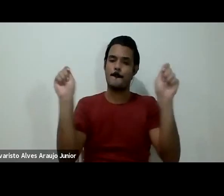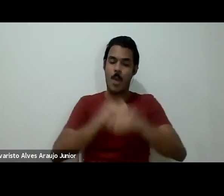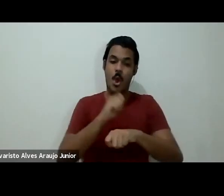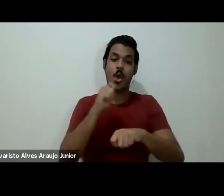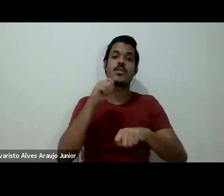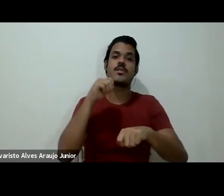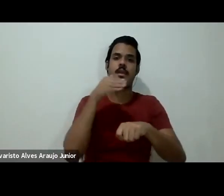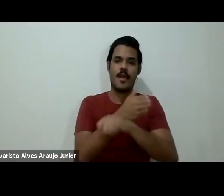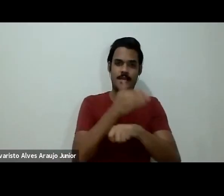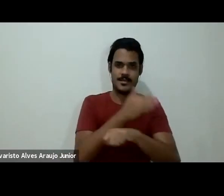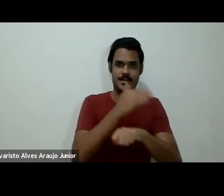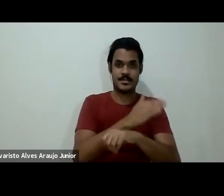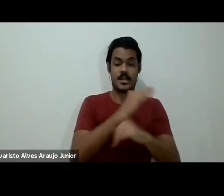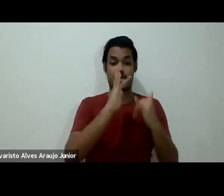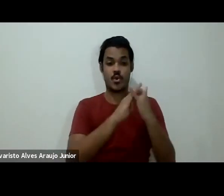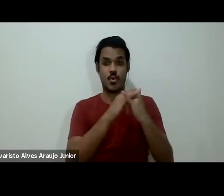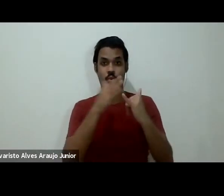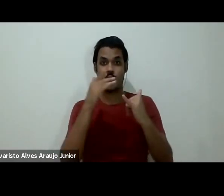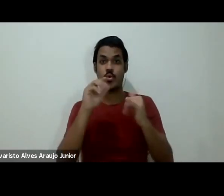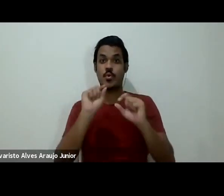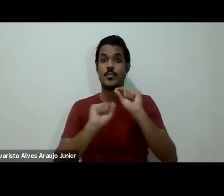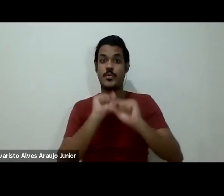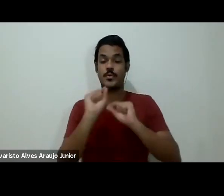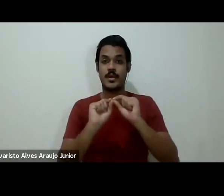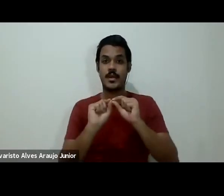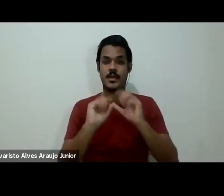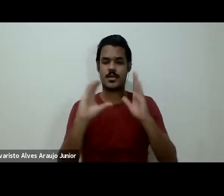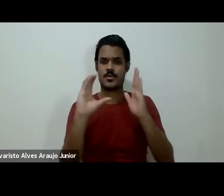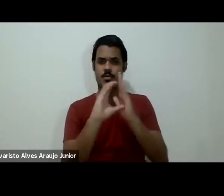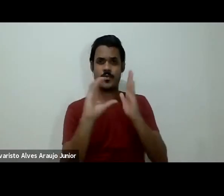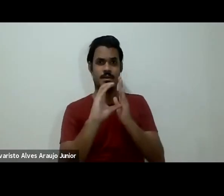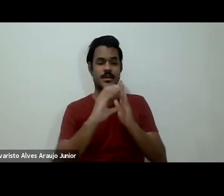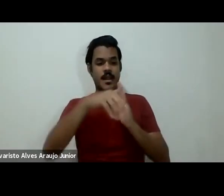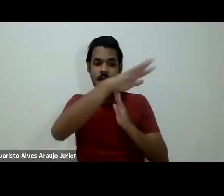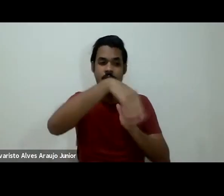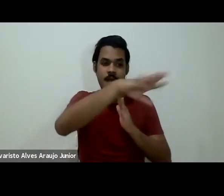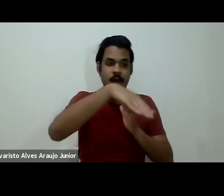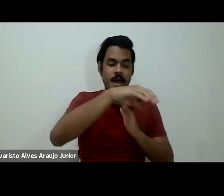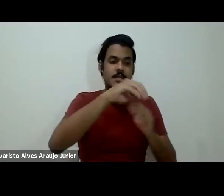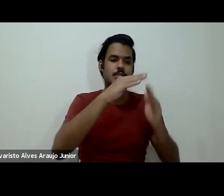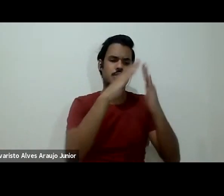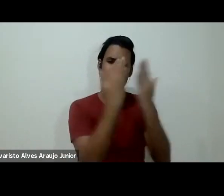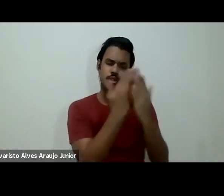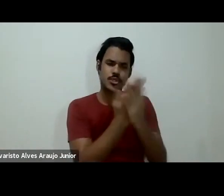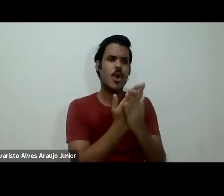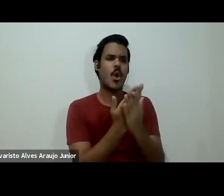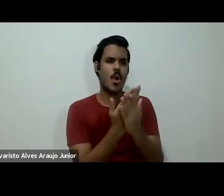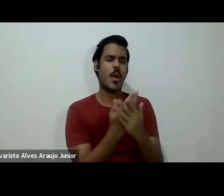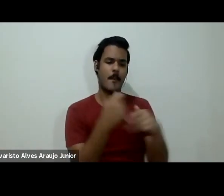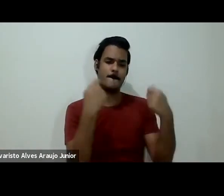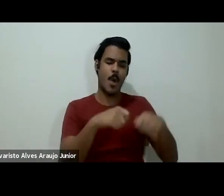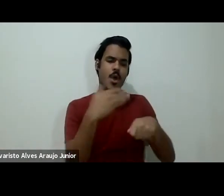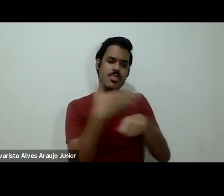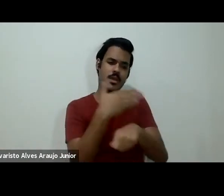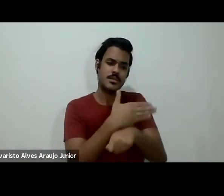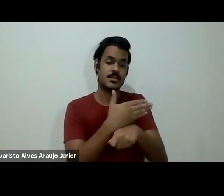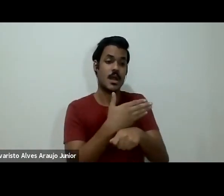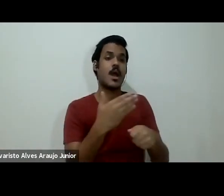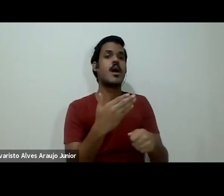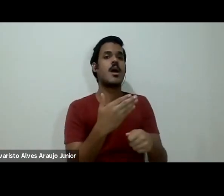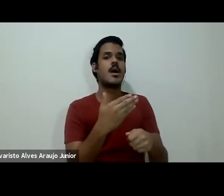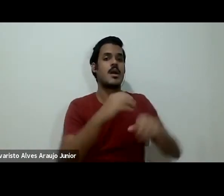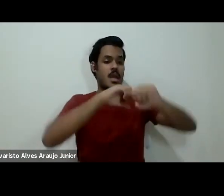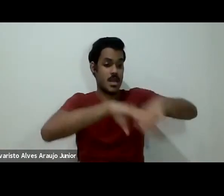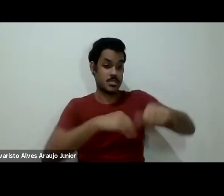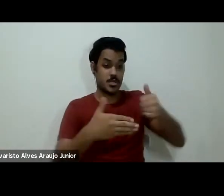YouTube através das comunidades escolares, tanto da educação básica, como também do